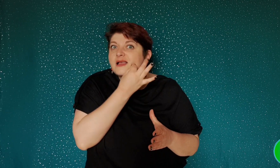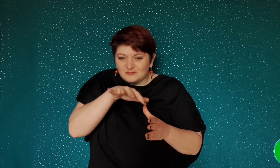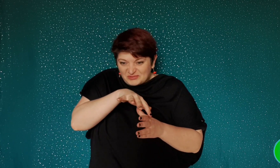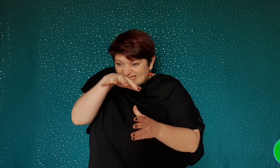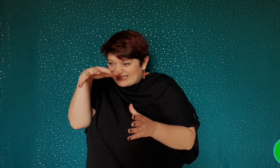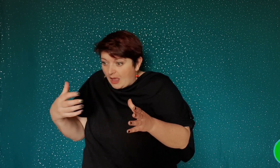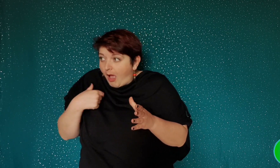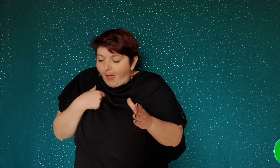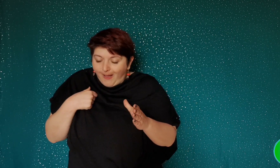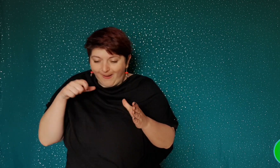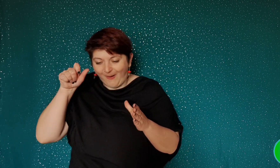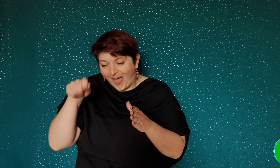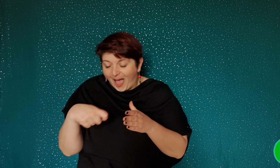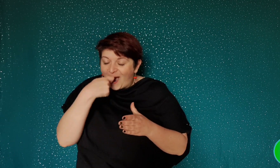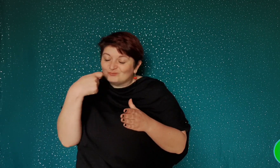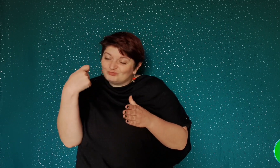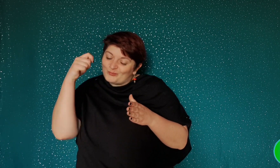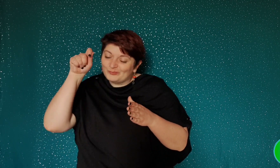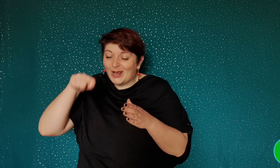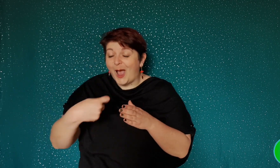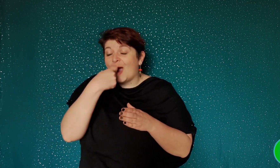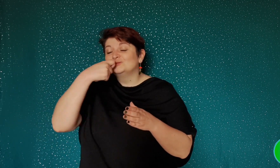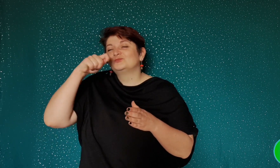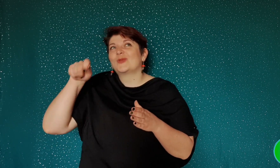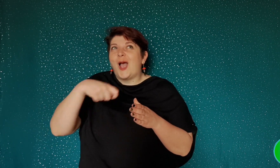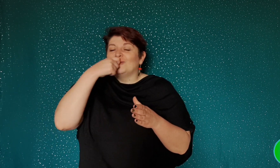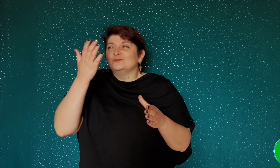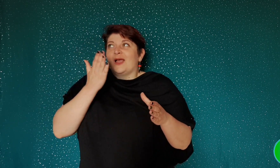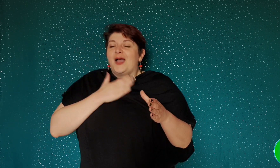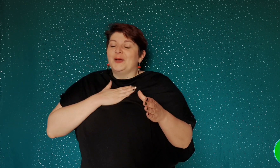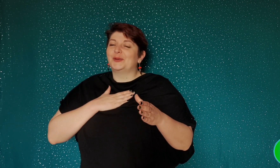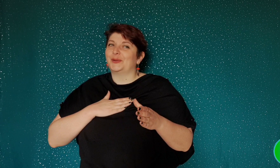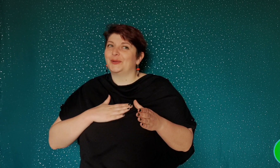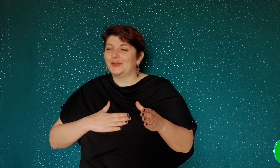fraise. Je me suis senti beaucoup mieux.